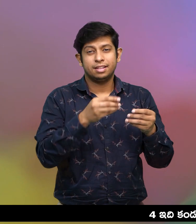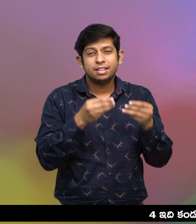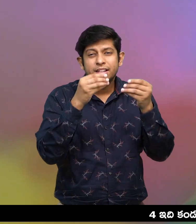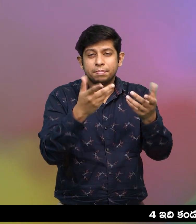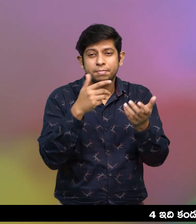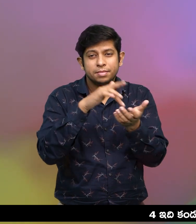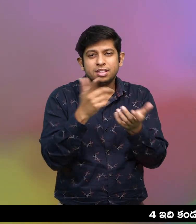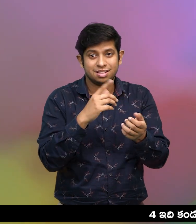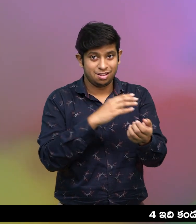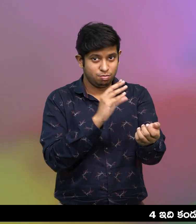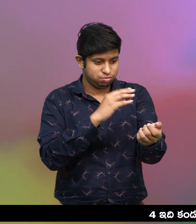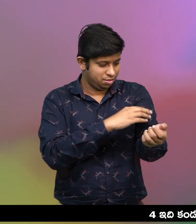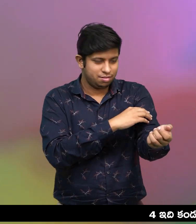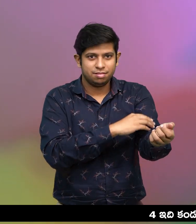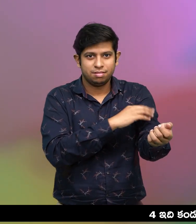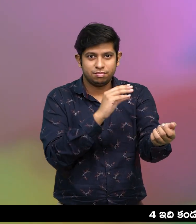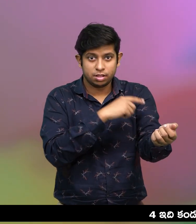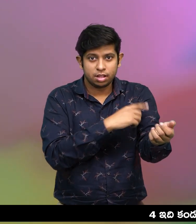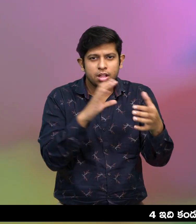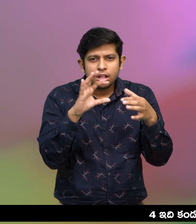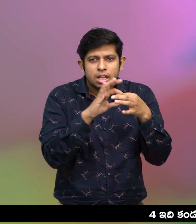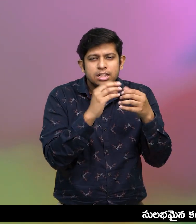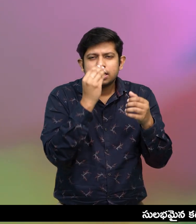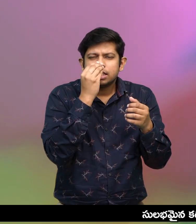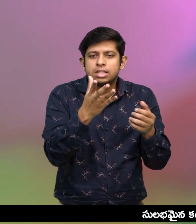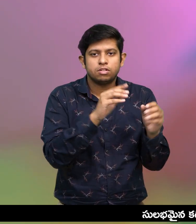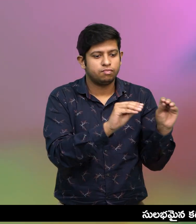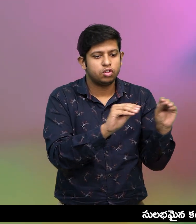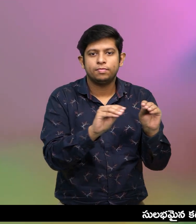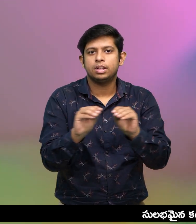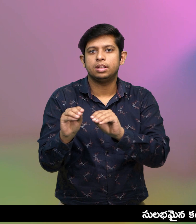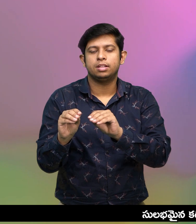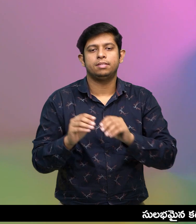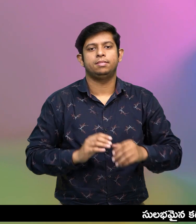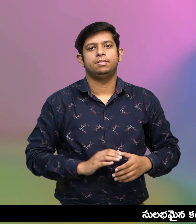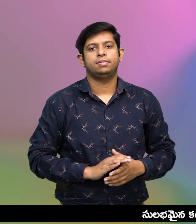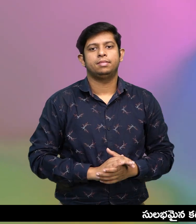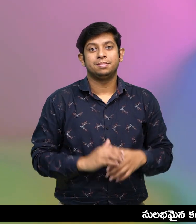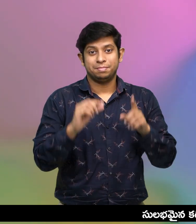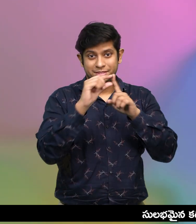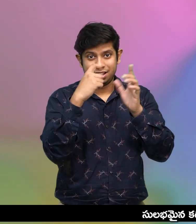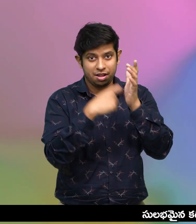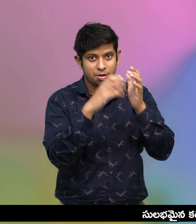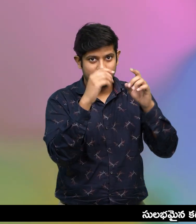4. ఇది కండరాలు అటాచ్ అవ్వడానికి మరియు సులభంగా కదలిక కోసం ఒక స్థలాన్ని అందిస్తుంది.